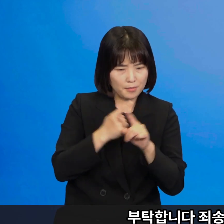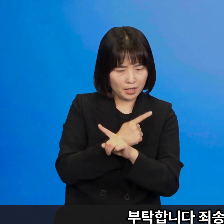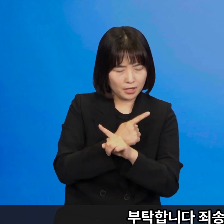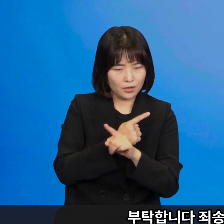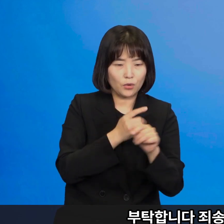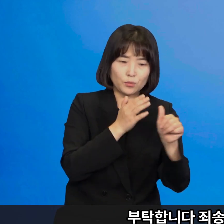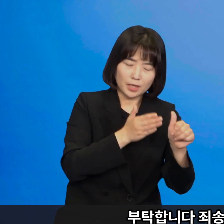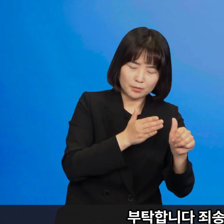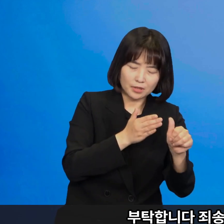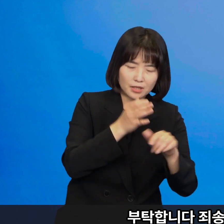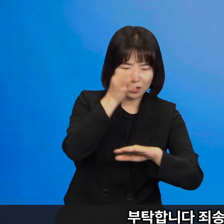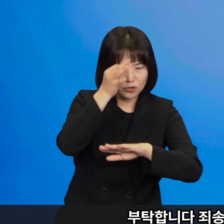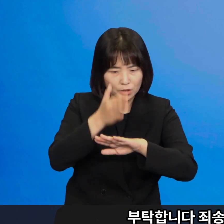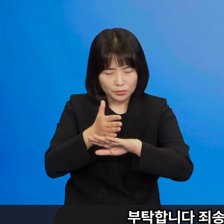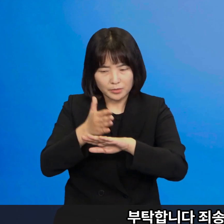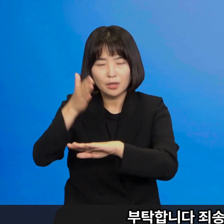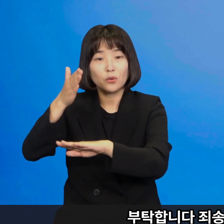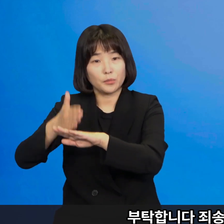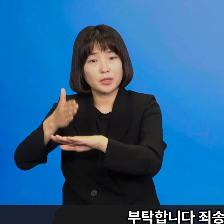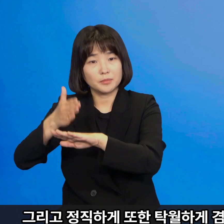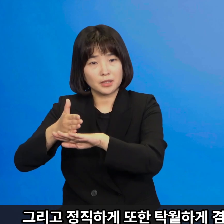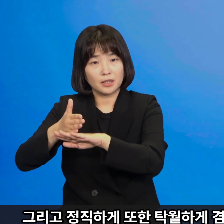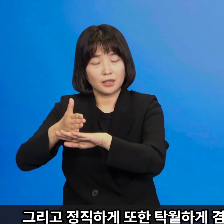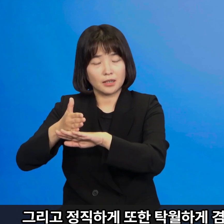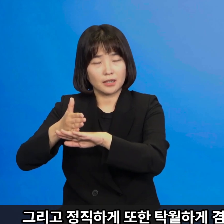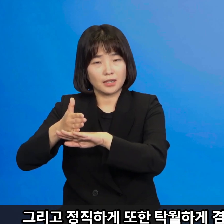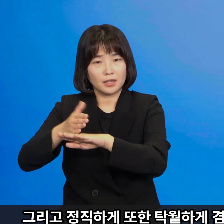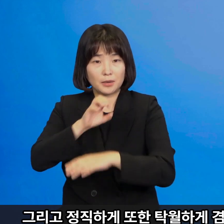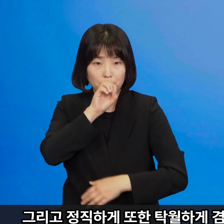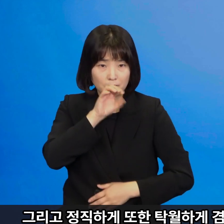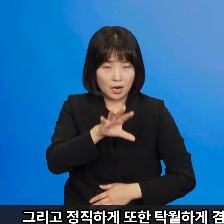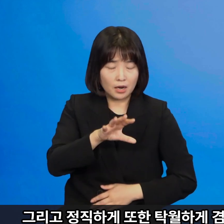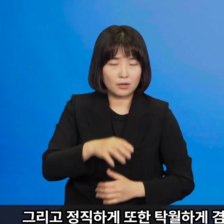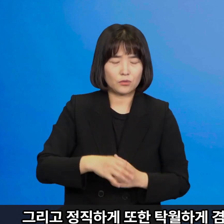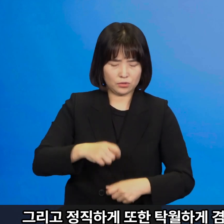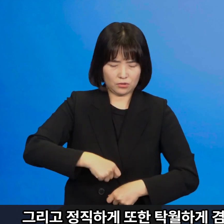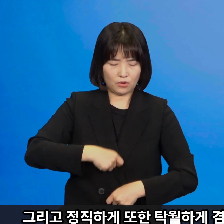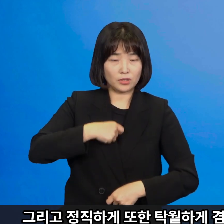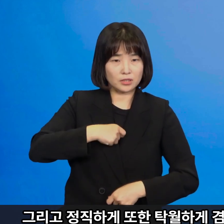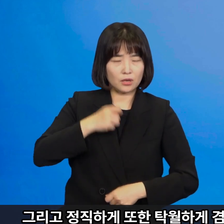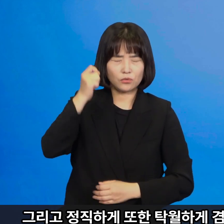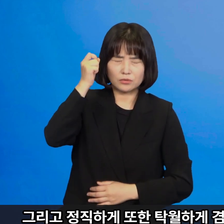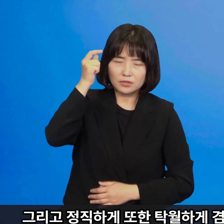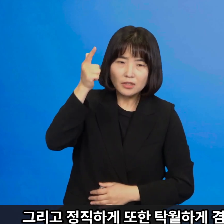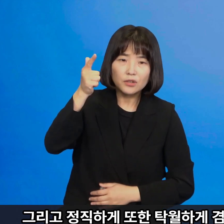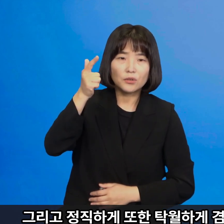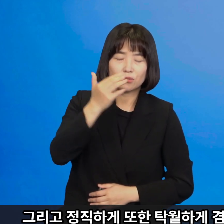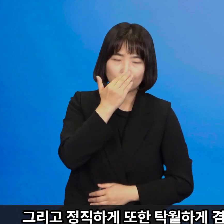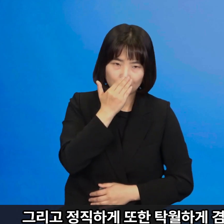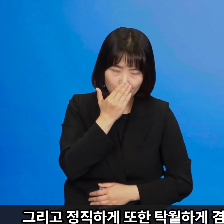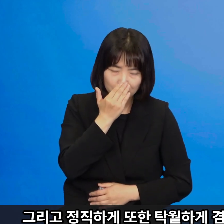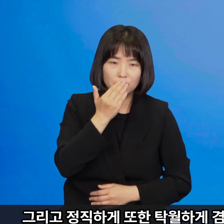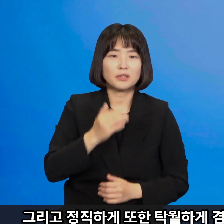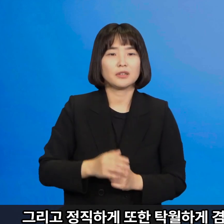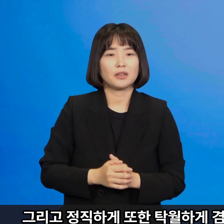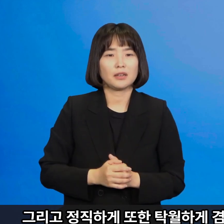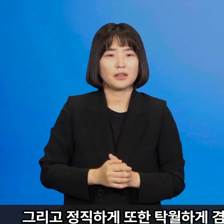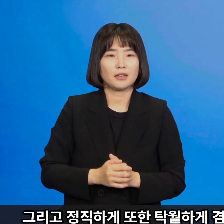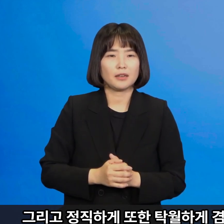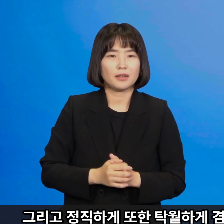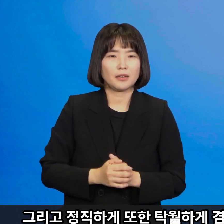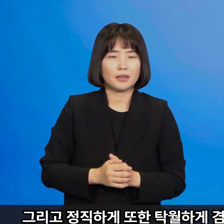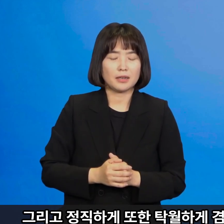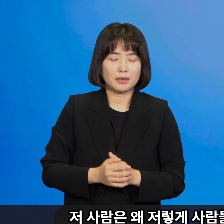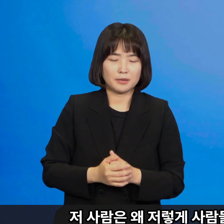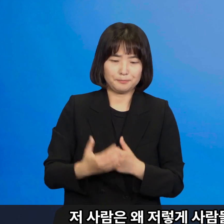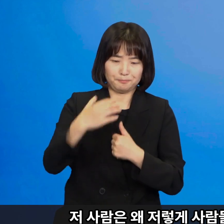부탁합니다, 죄송합니다, 고맙습니다, 그리고 정직하게 또한 탁월하게 겸손하게 그렇게 감당할 때